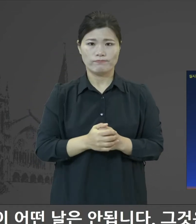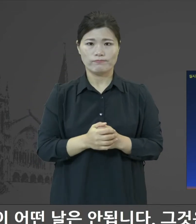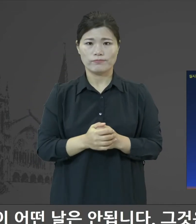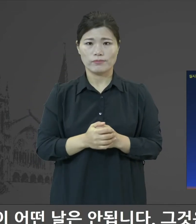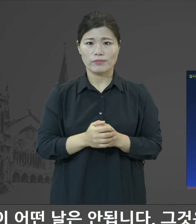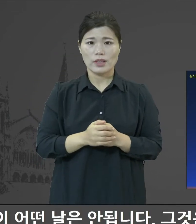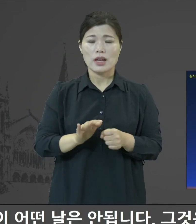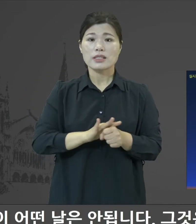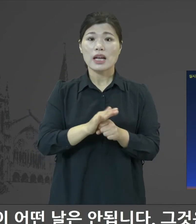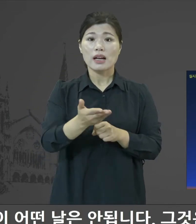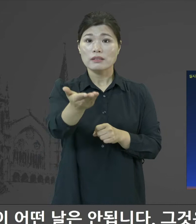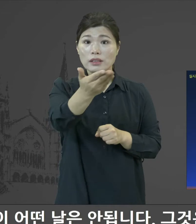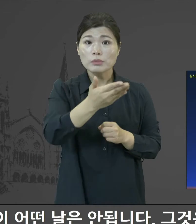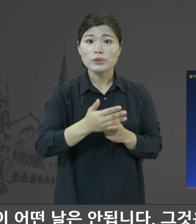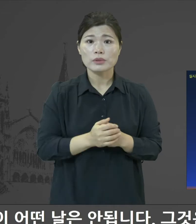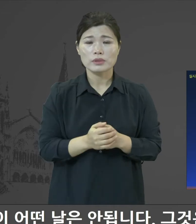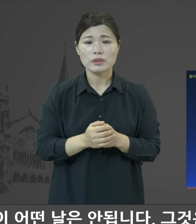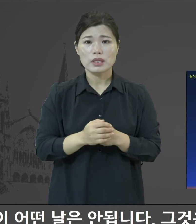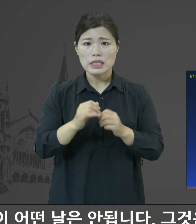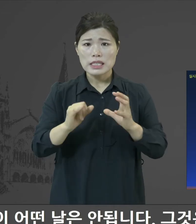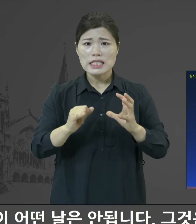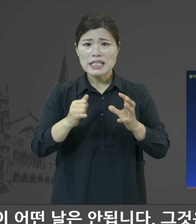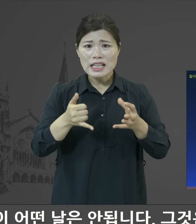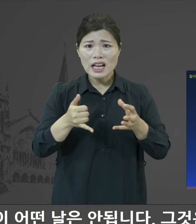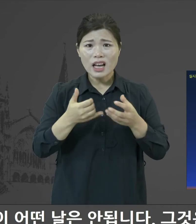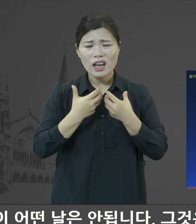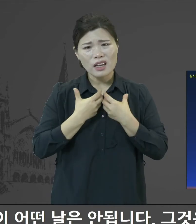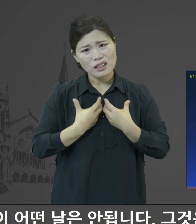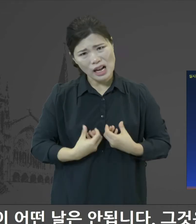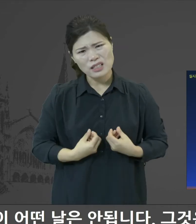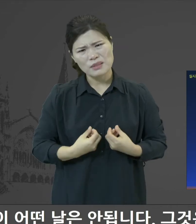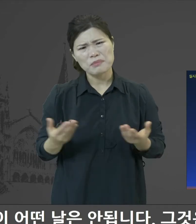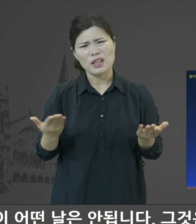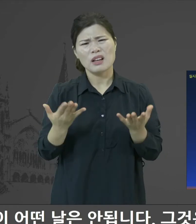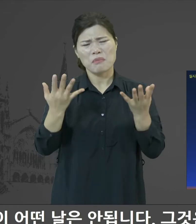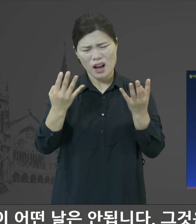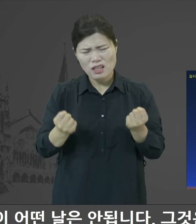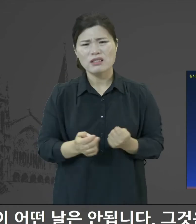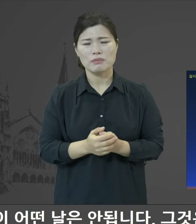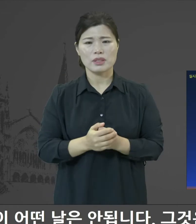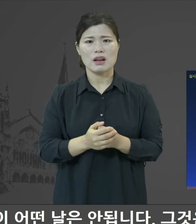사랑하는 성도 여러분, 이 세상에 정말 낙심된 일이 많습니다.